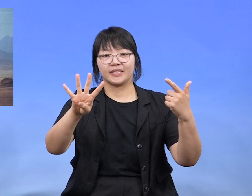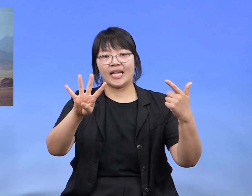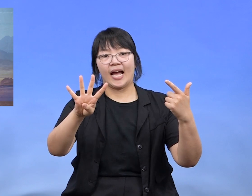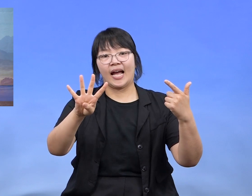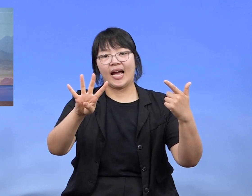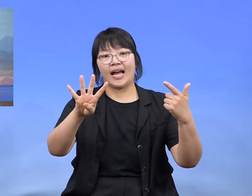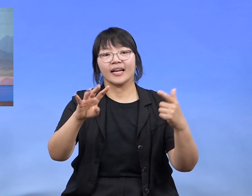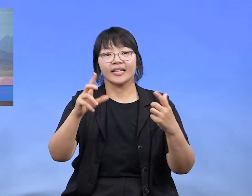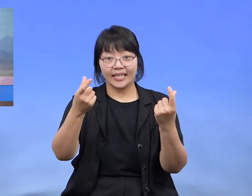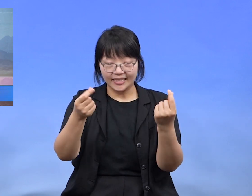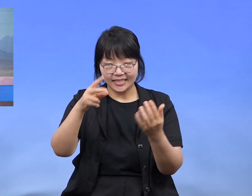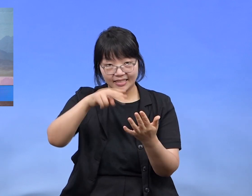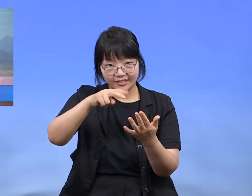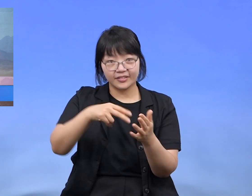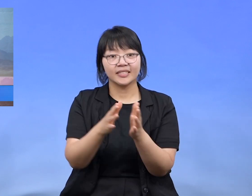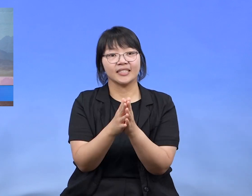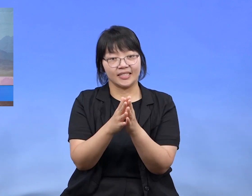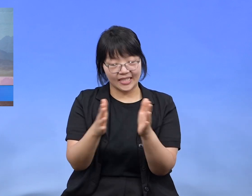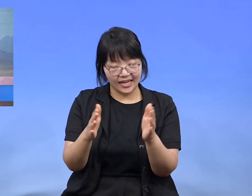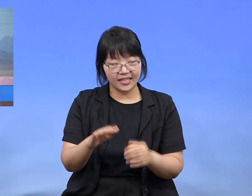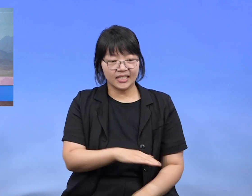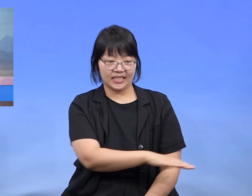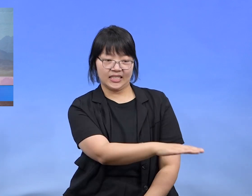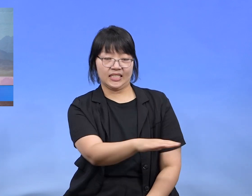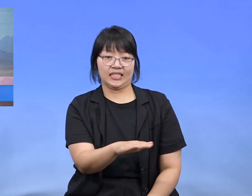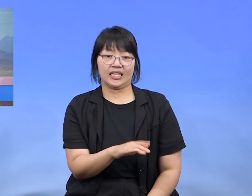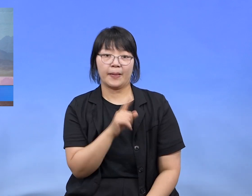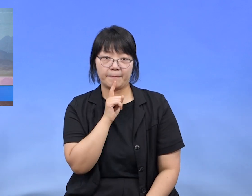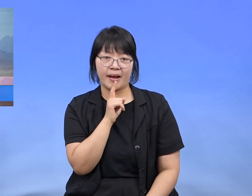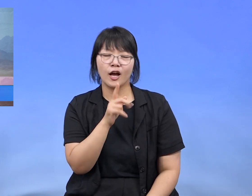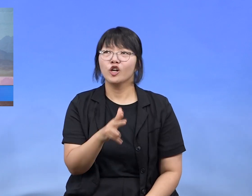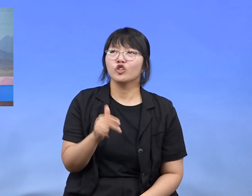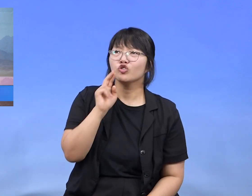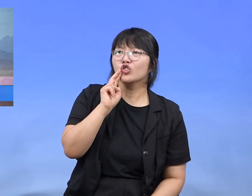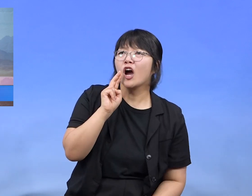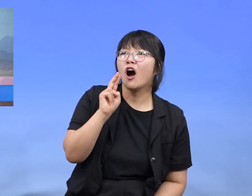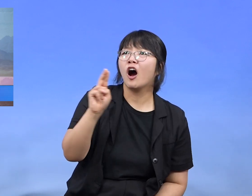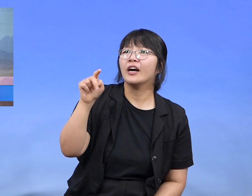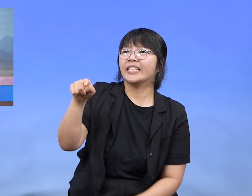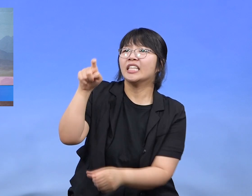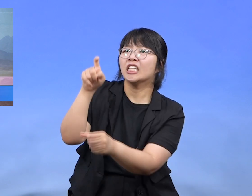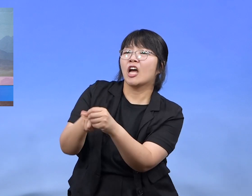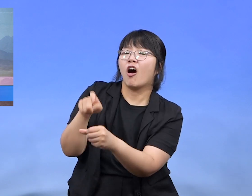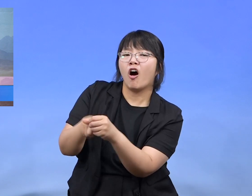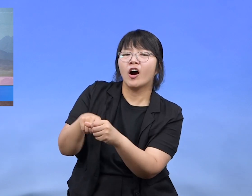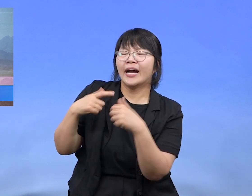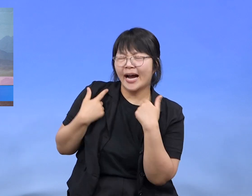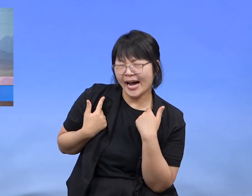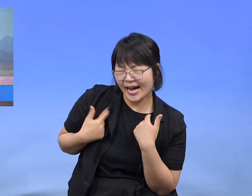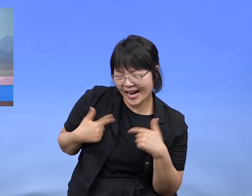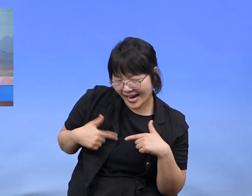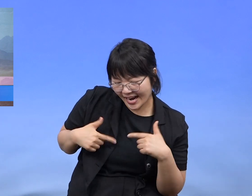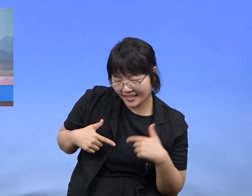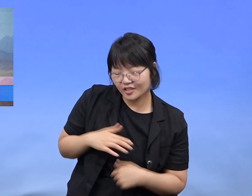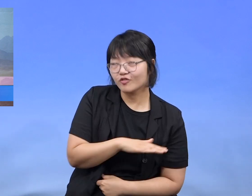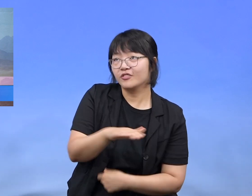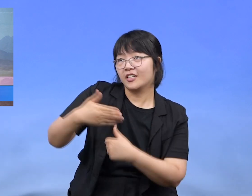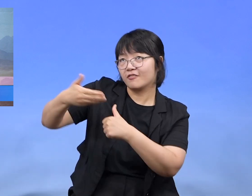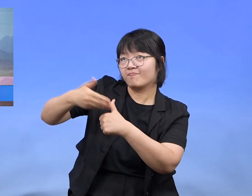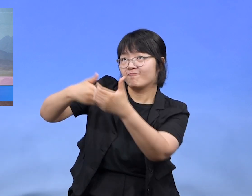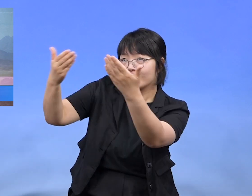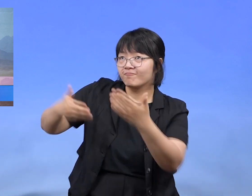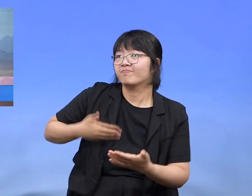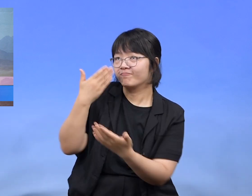34절입니다. 같이 읽습니다. 시작. 그들이 이르되 주여 이 떡을 항상 우리에게